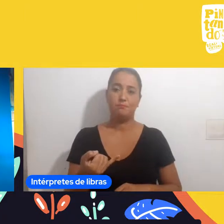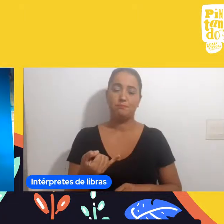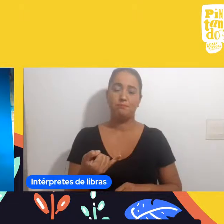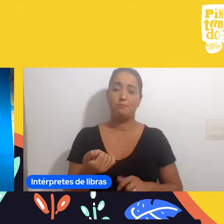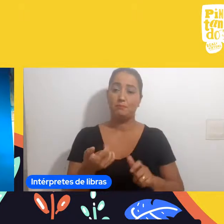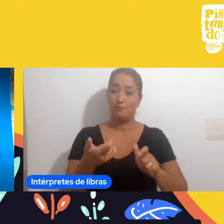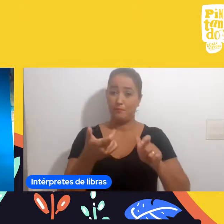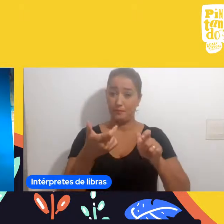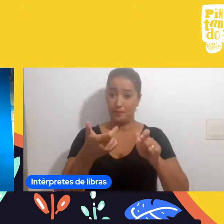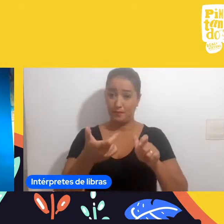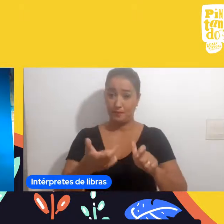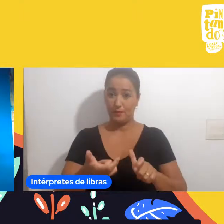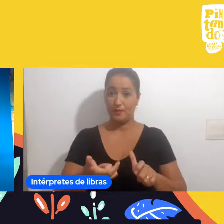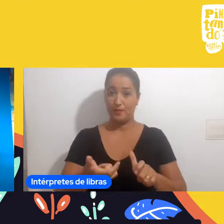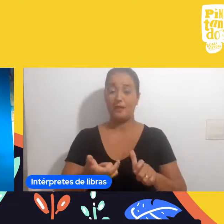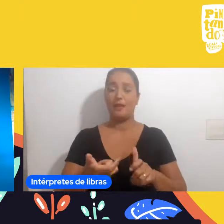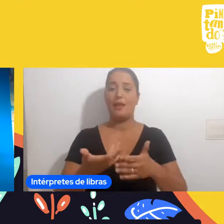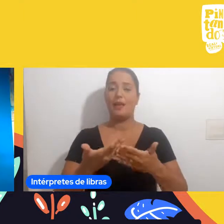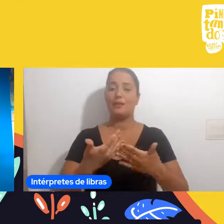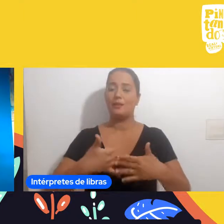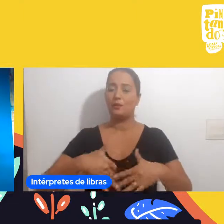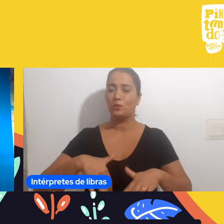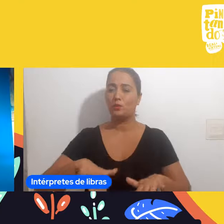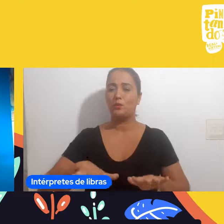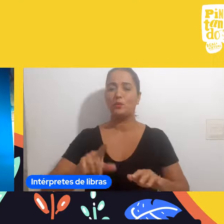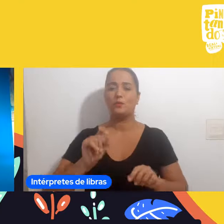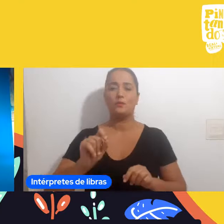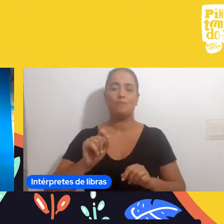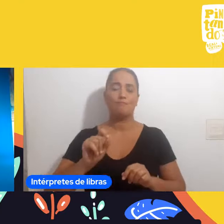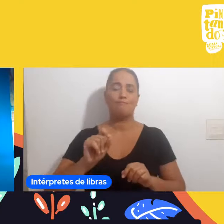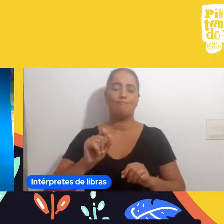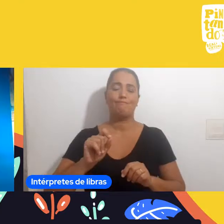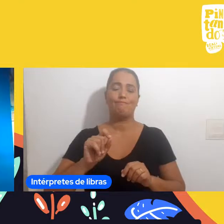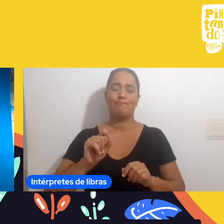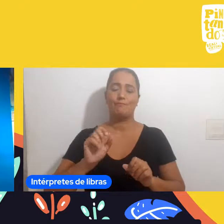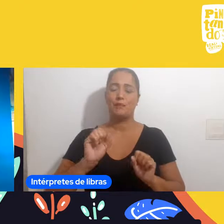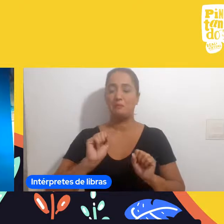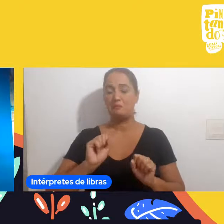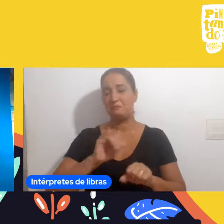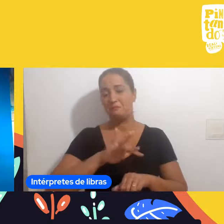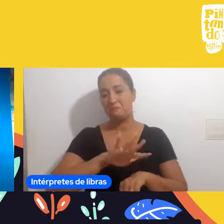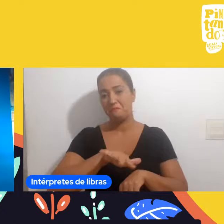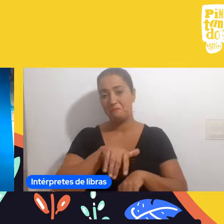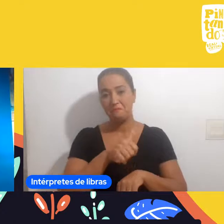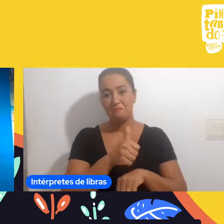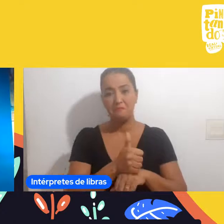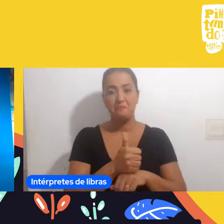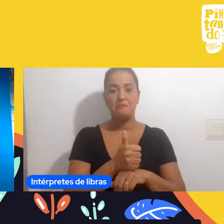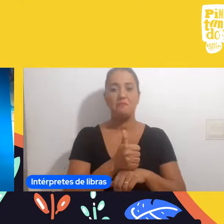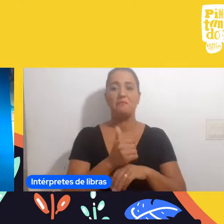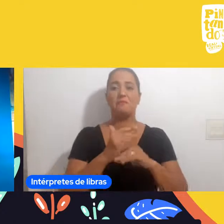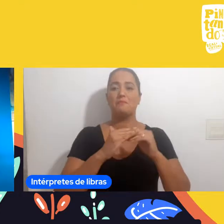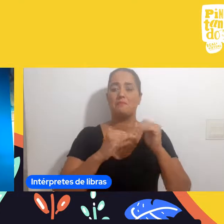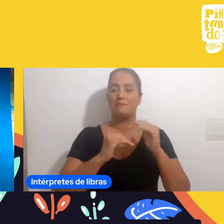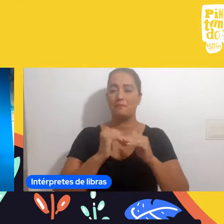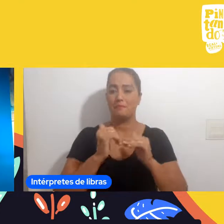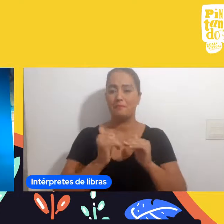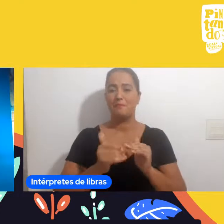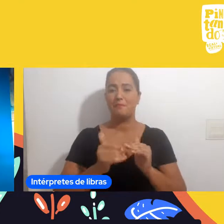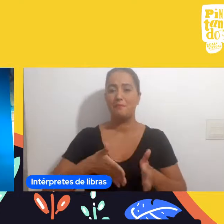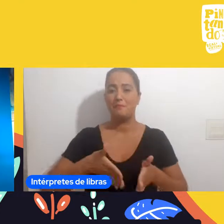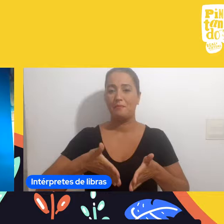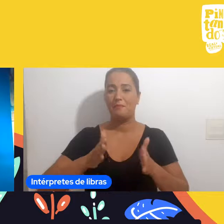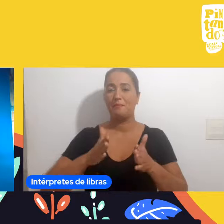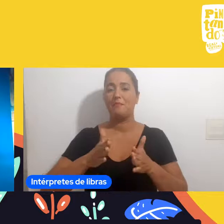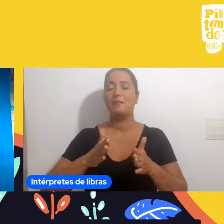ligados à natureza, seja parques, seja embaixo do próprio prédio, seja na